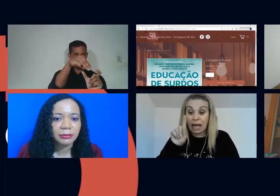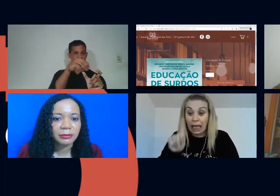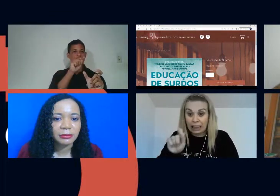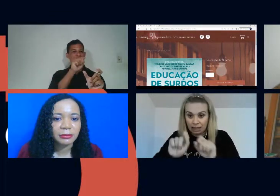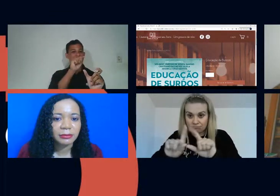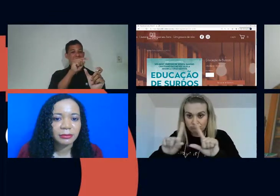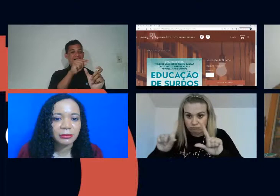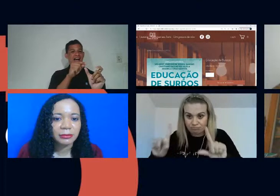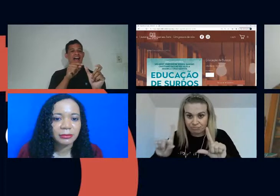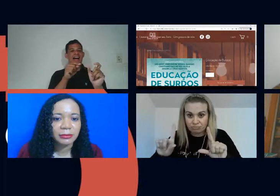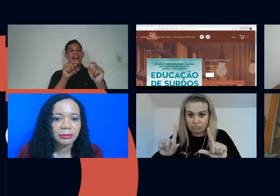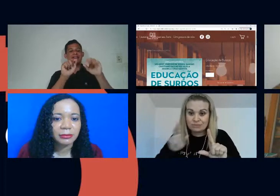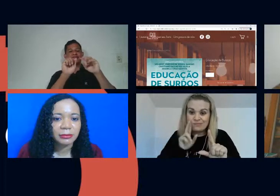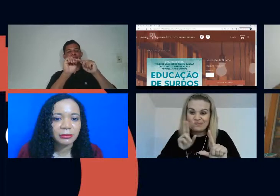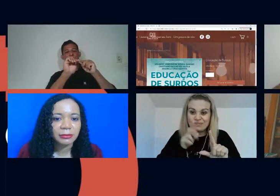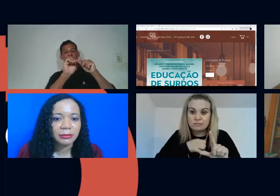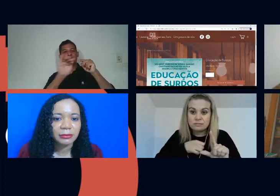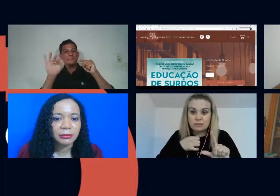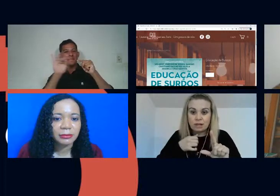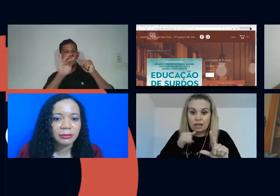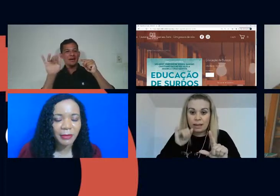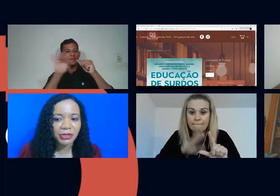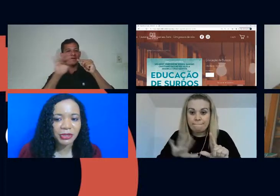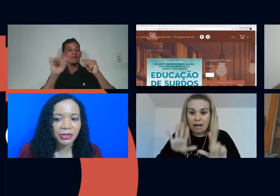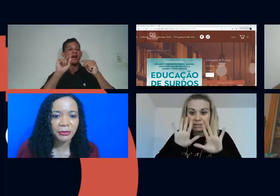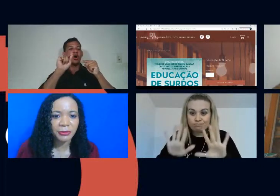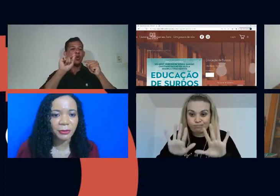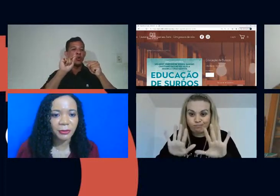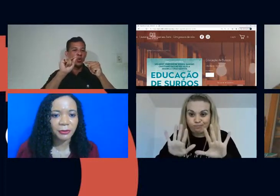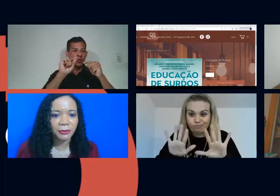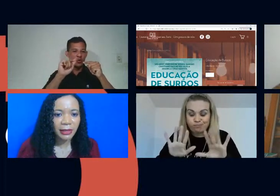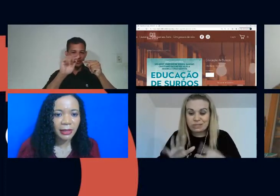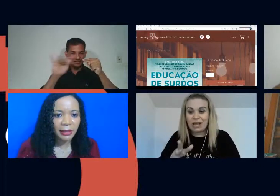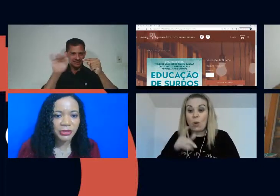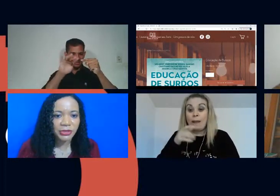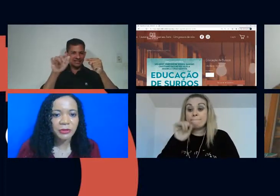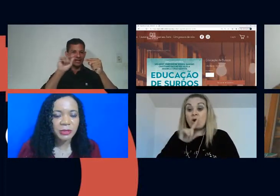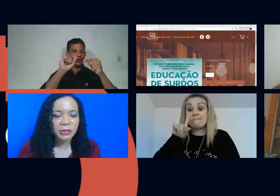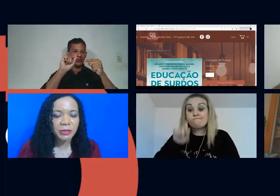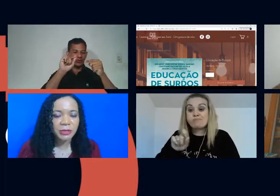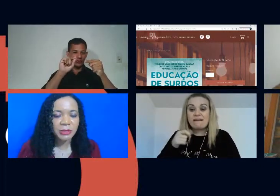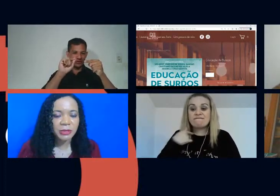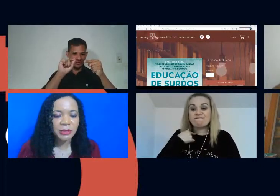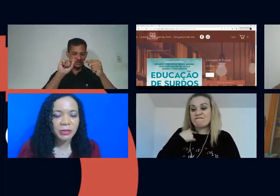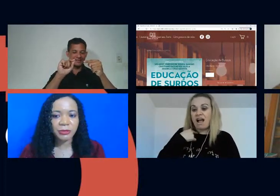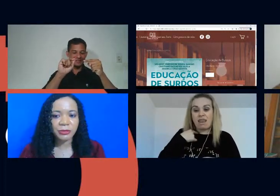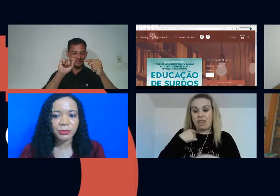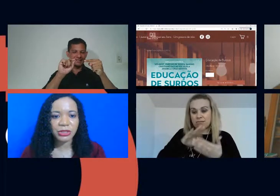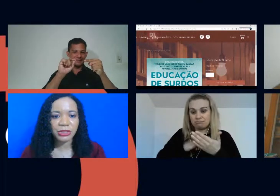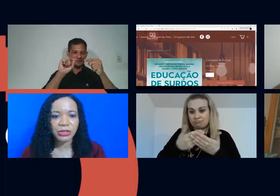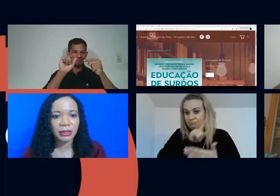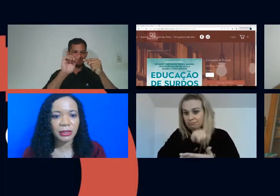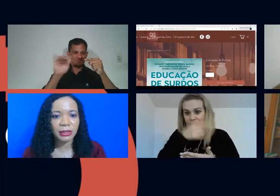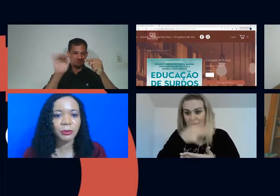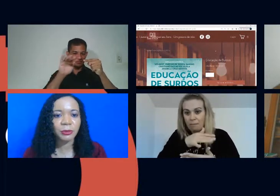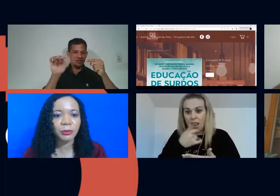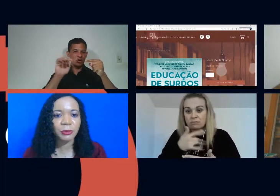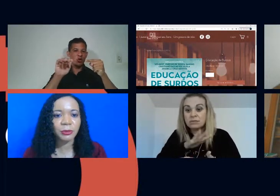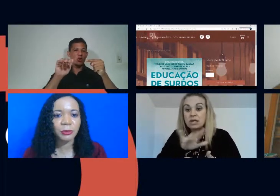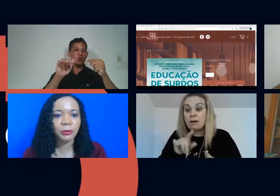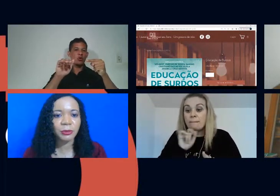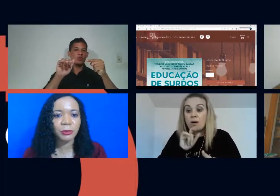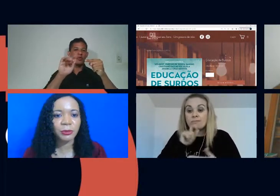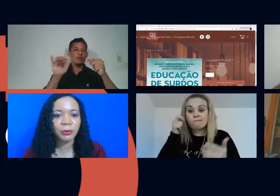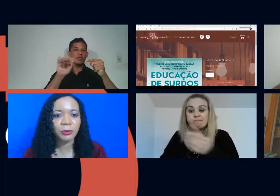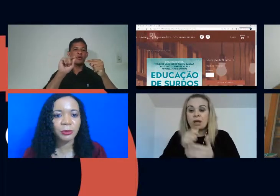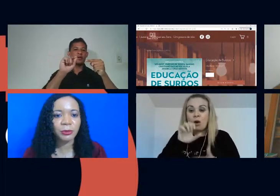cupom. Perdão, a imagem travou interérprete. Então vocês podem clicar onde está escrito